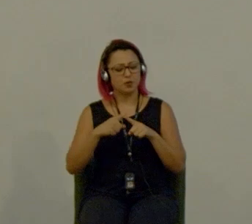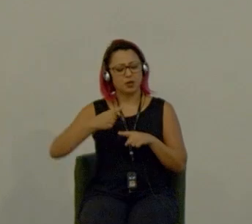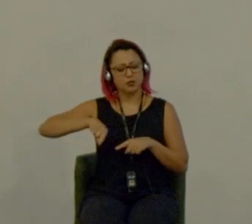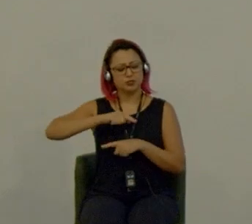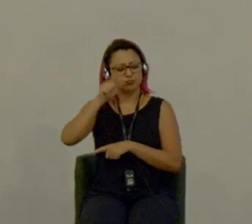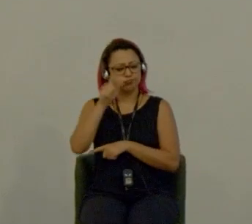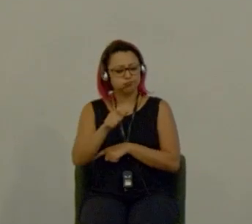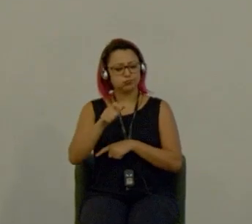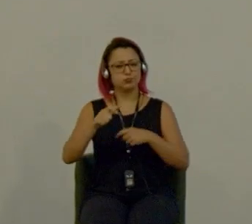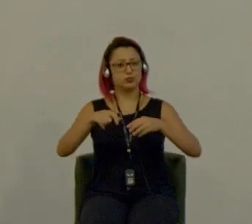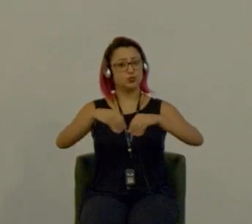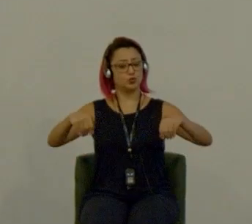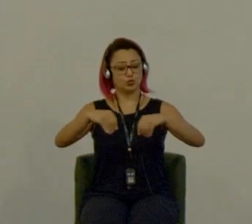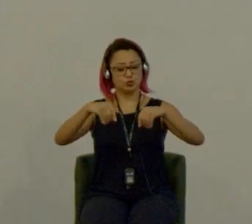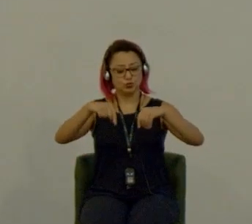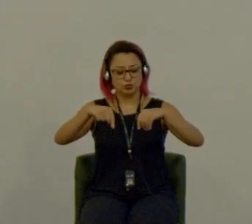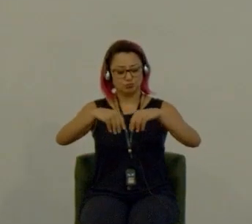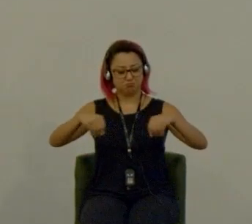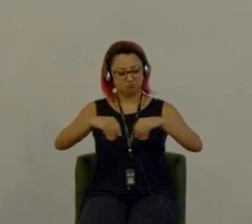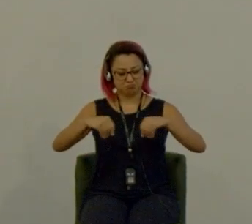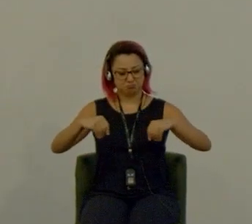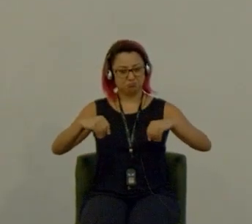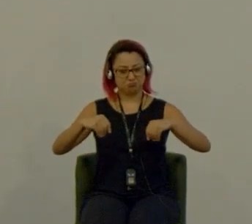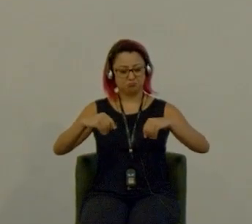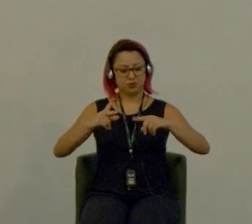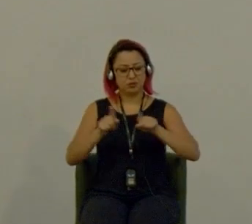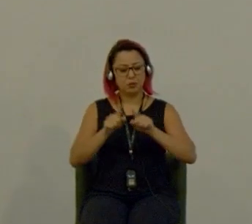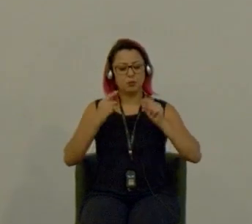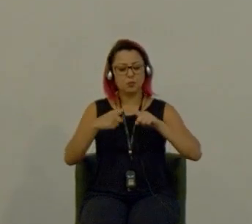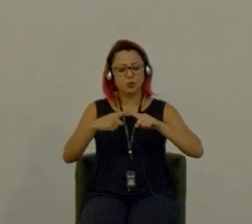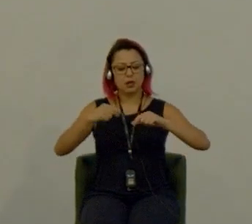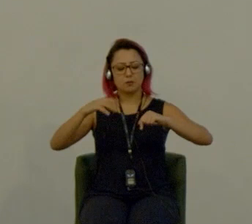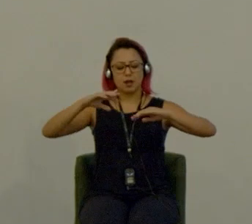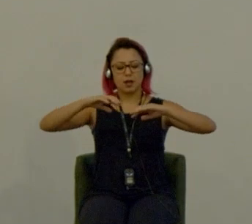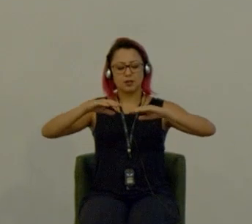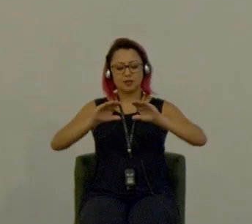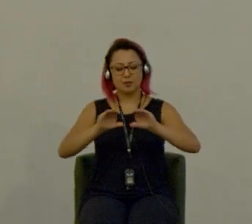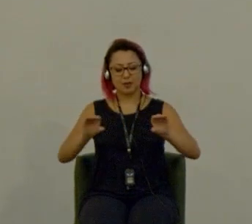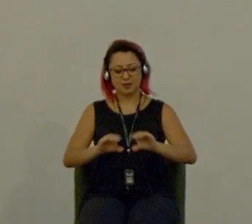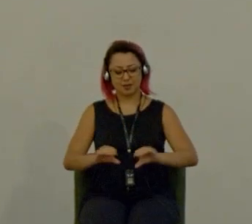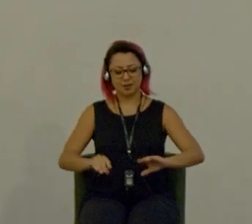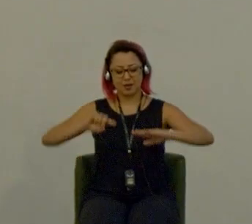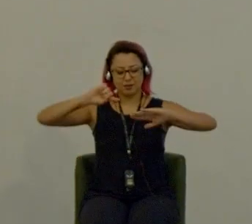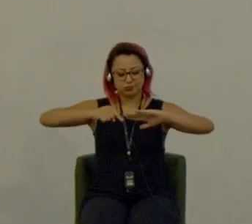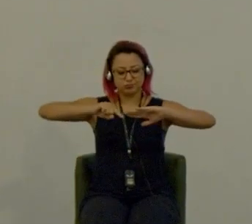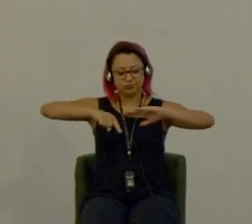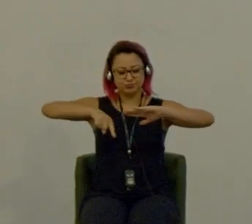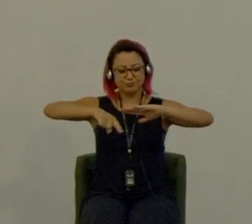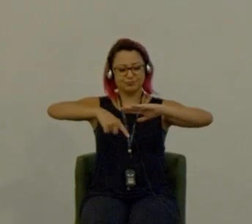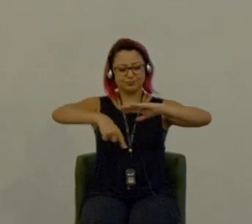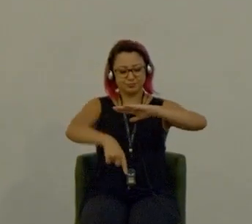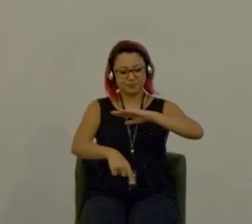sol? C'est en partie à cause donc de ces deux jeunes collègues, Alexandra et Axel, architectes, comme je vous